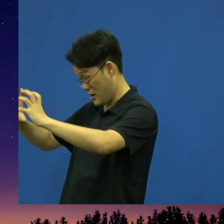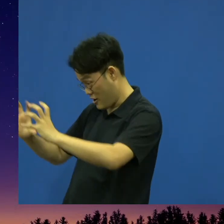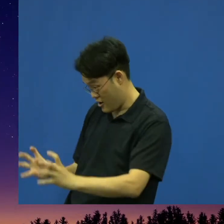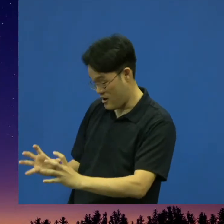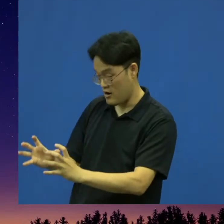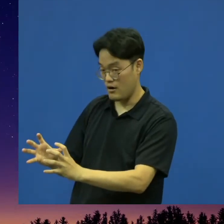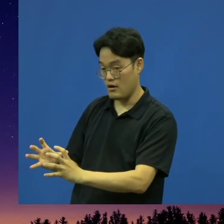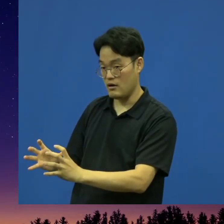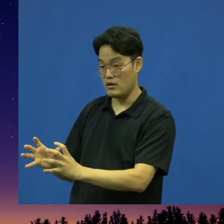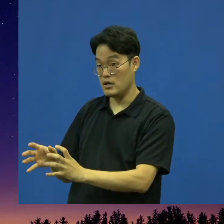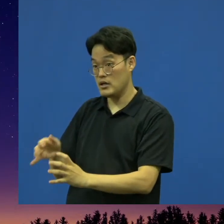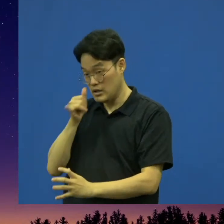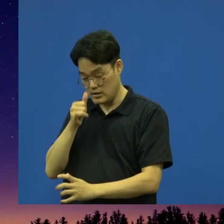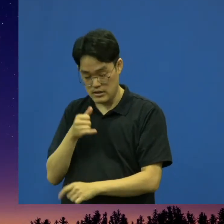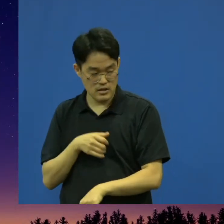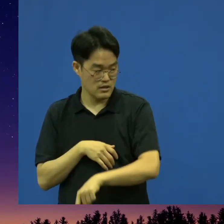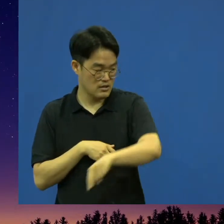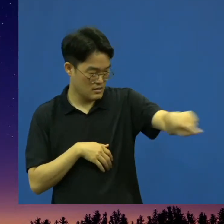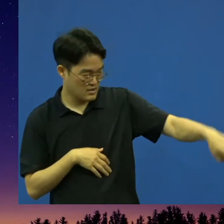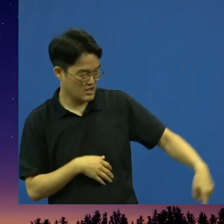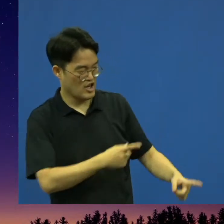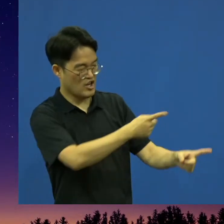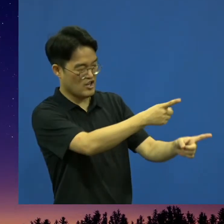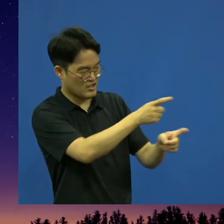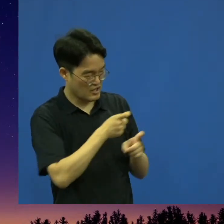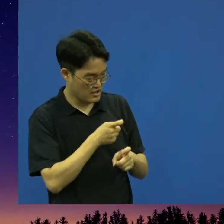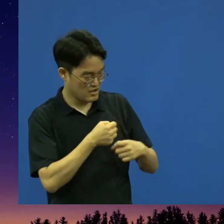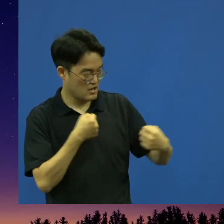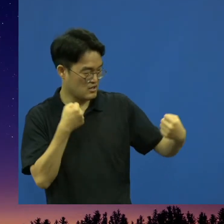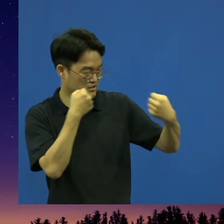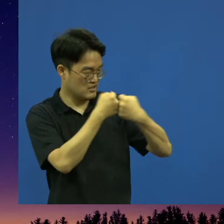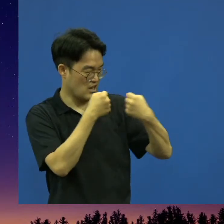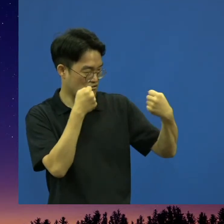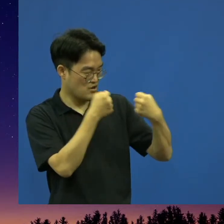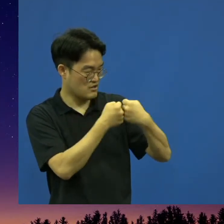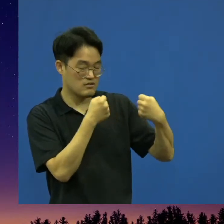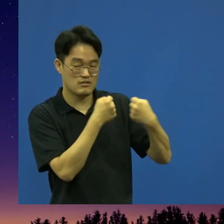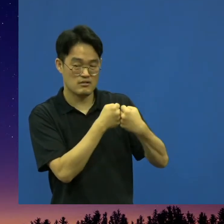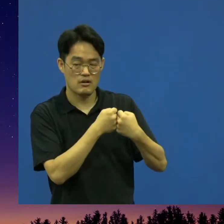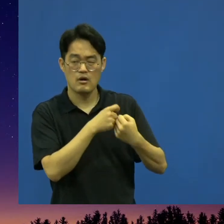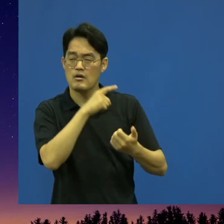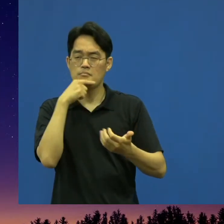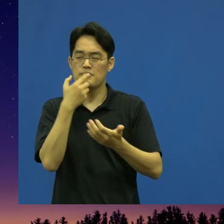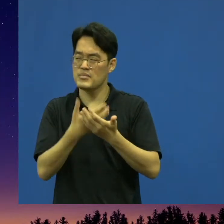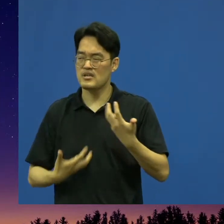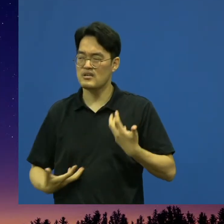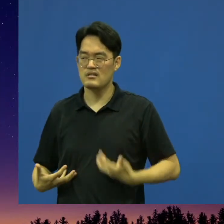됩니까? 그 대적들과 싸워서 피 흘리고 이런 거 하나도 없이